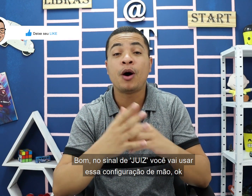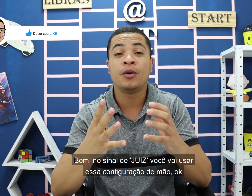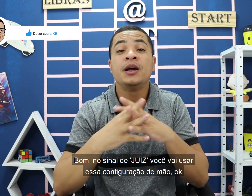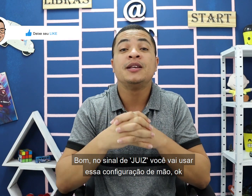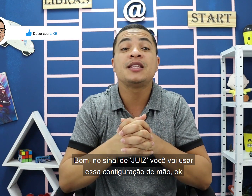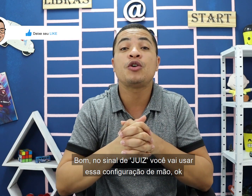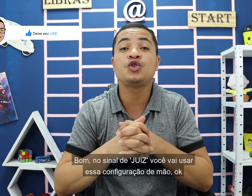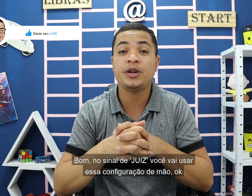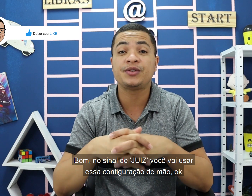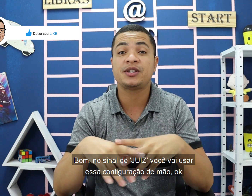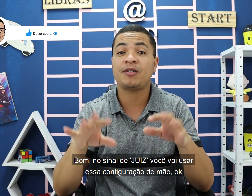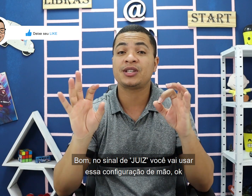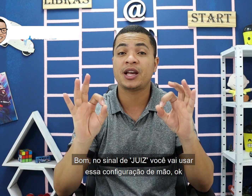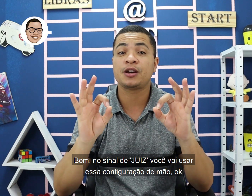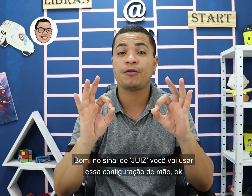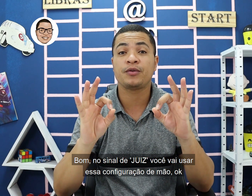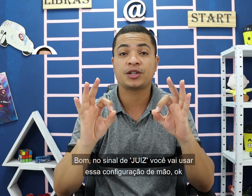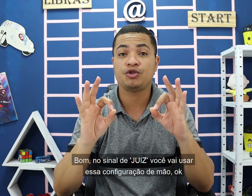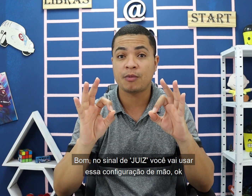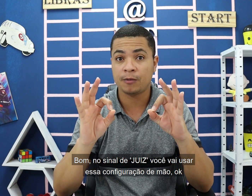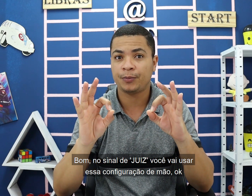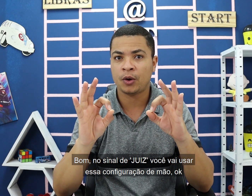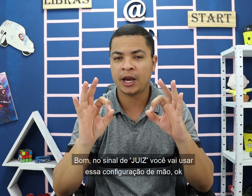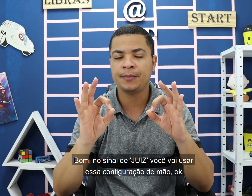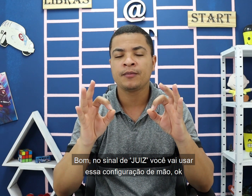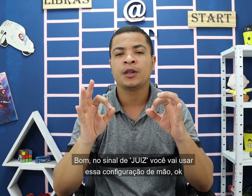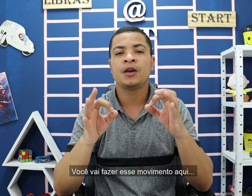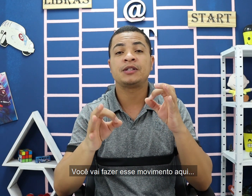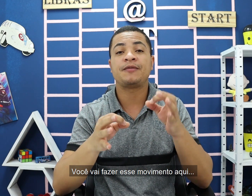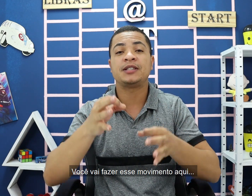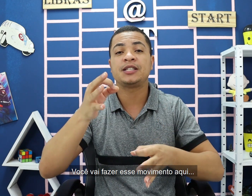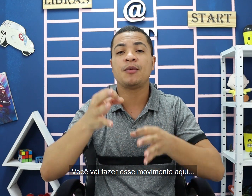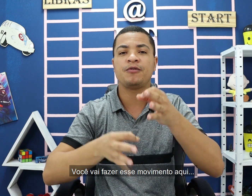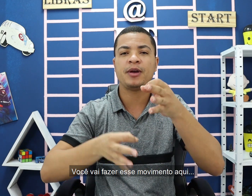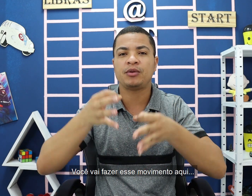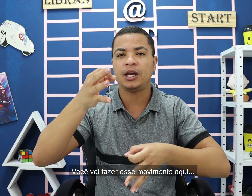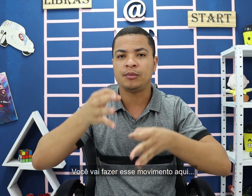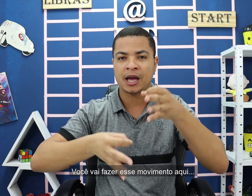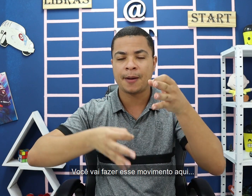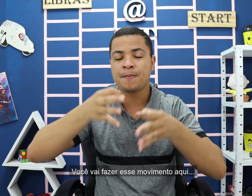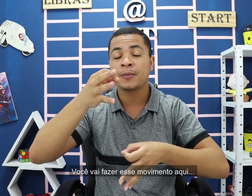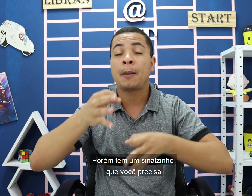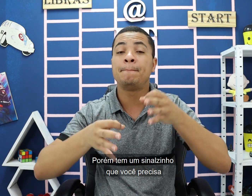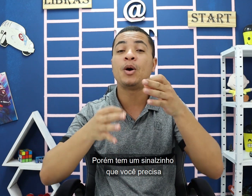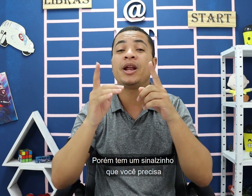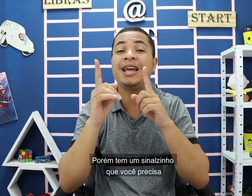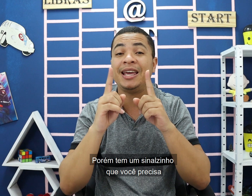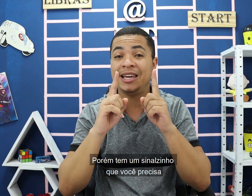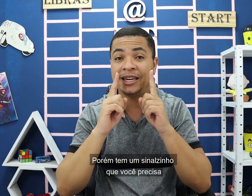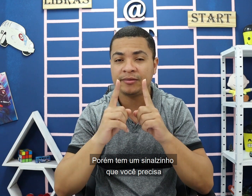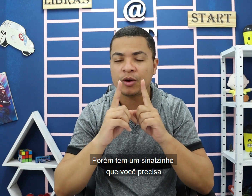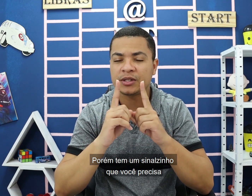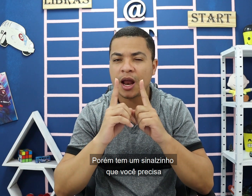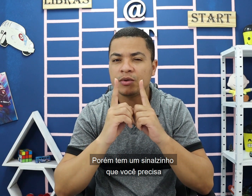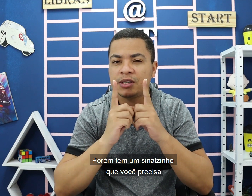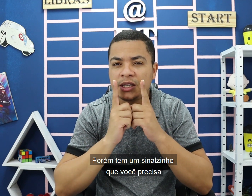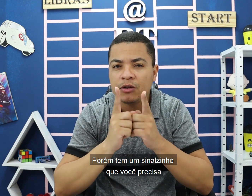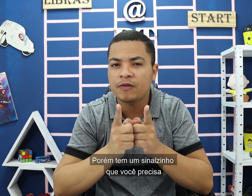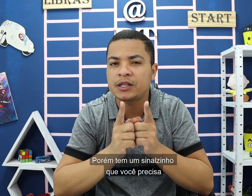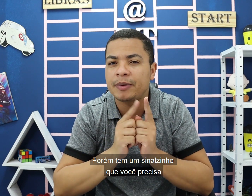Bom, sinal de juiz, você vai usar essa configuração de mão, ok? Você vai fazer esse movimento aqui, tá? Porém, tem um sinalzinho que você